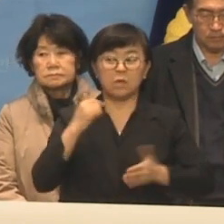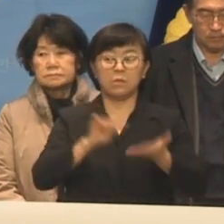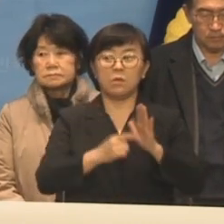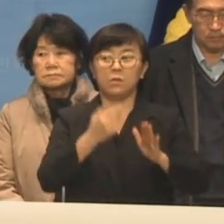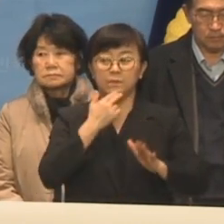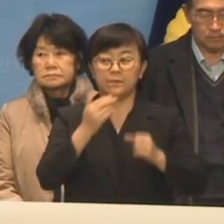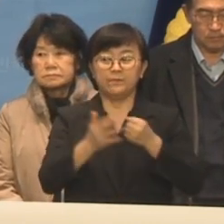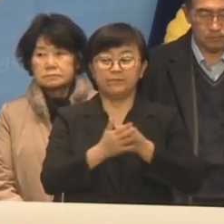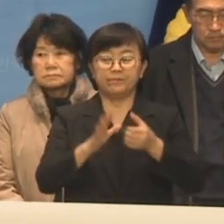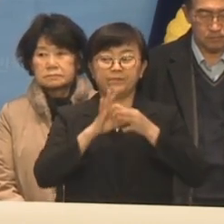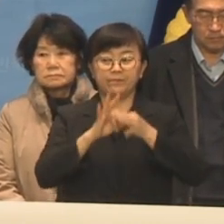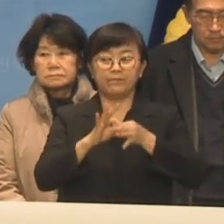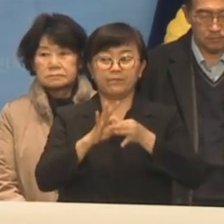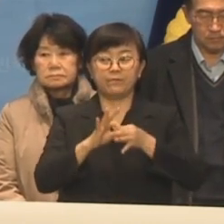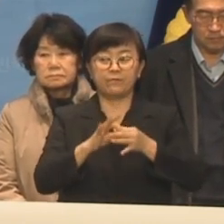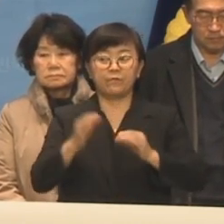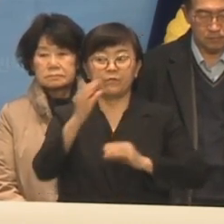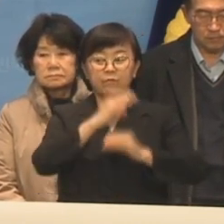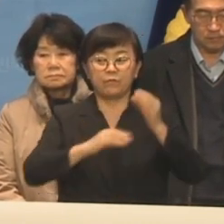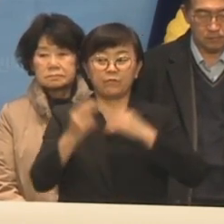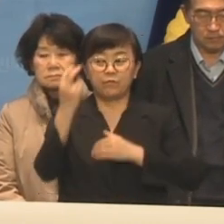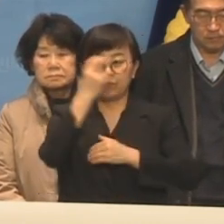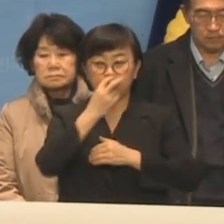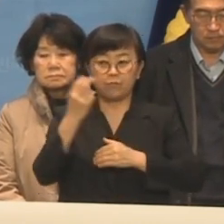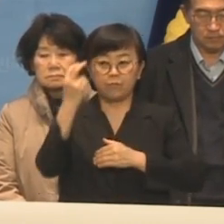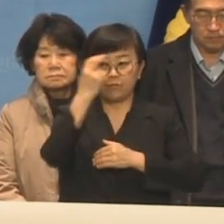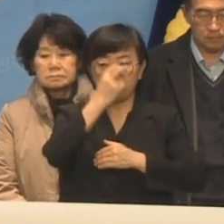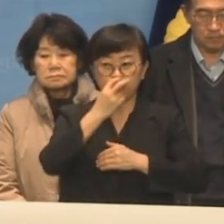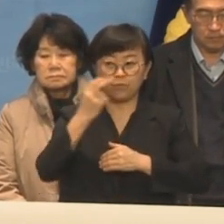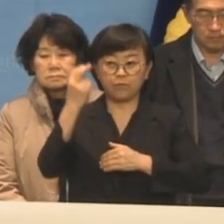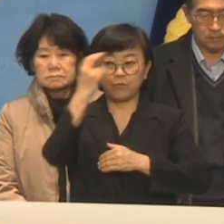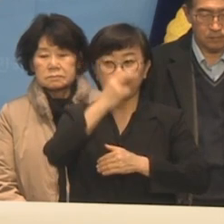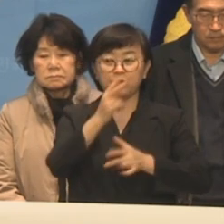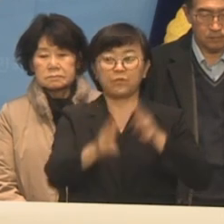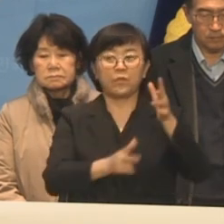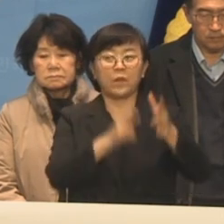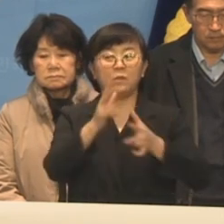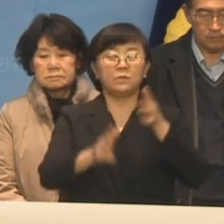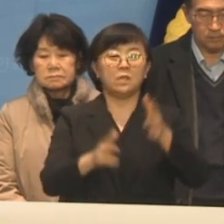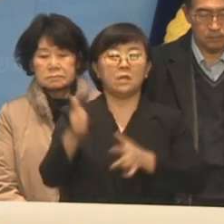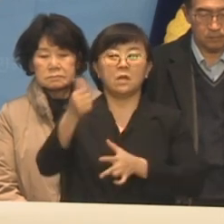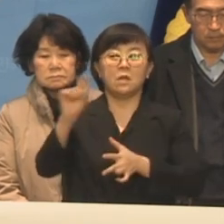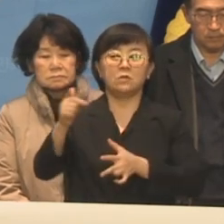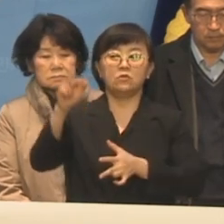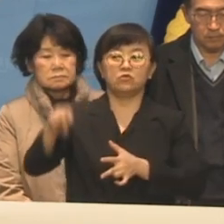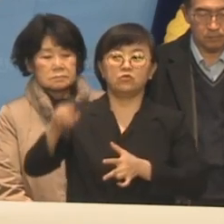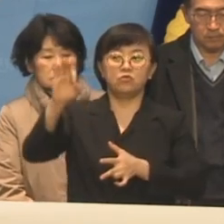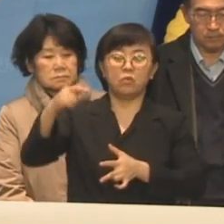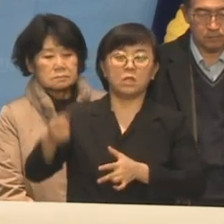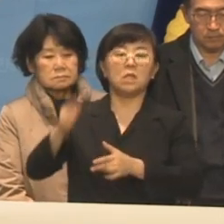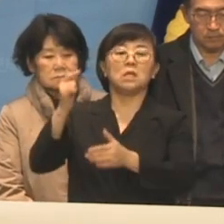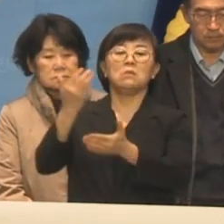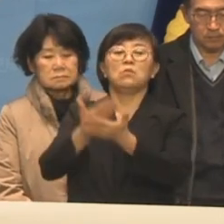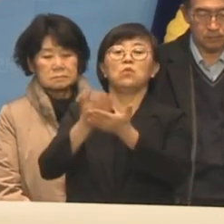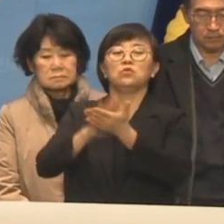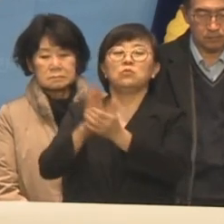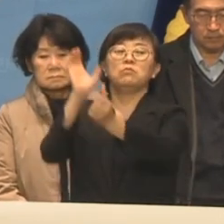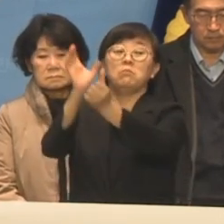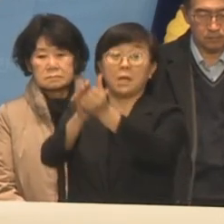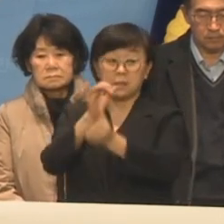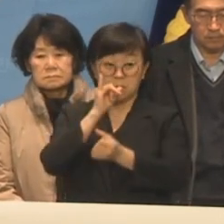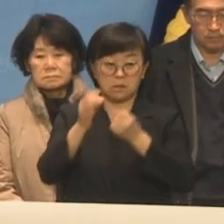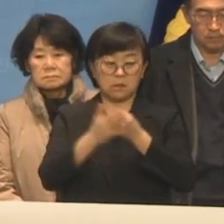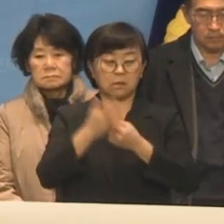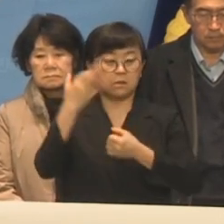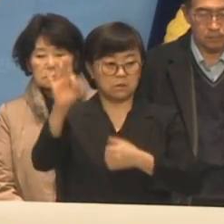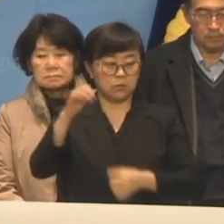않고 그와 관련된 추가 조사와 보수가 사업자인 한수원에게 지금 맡겨져 있는 상황입니다. 이러한 부분들을